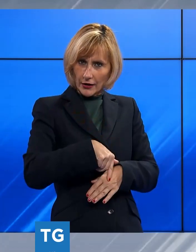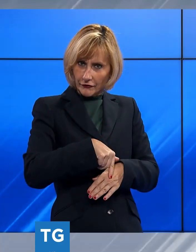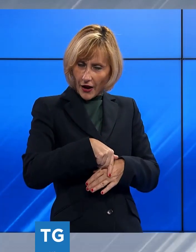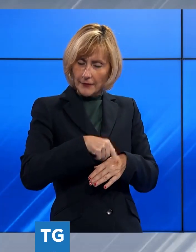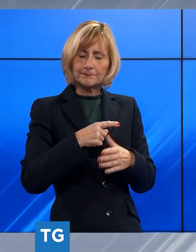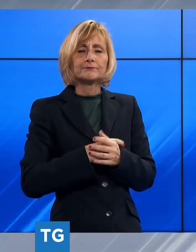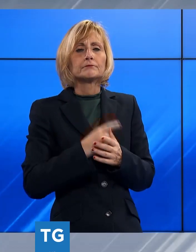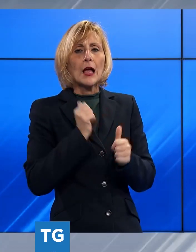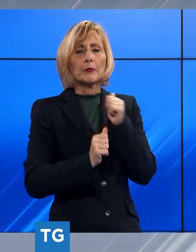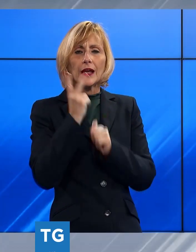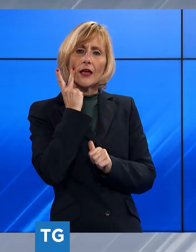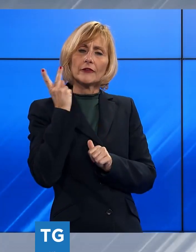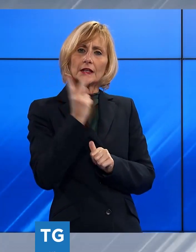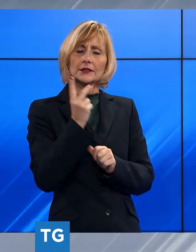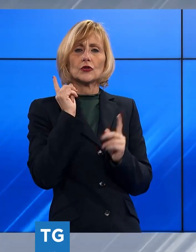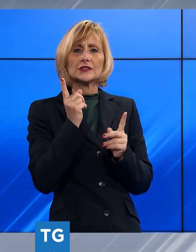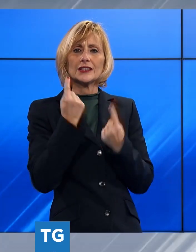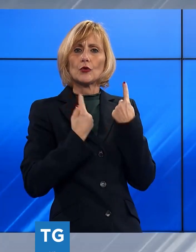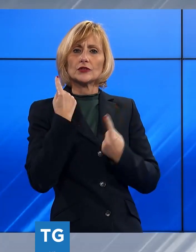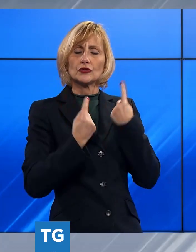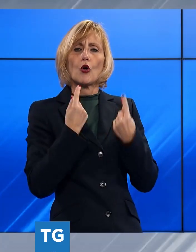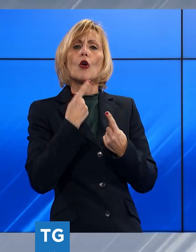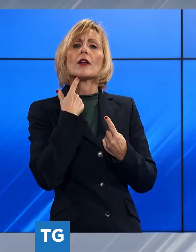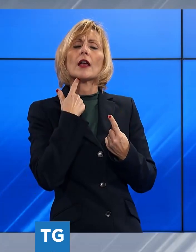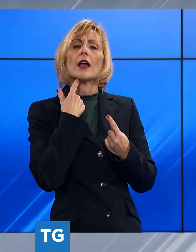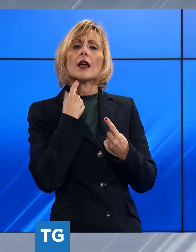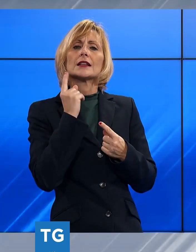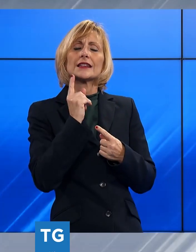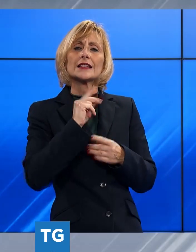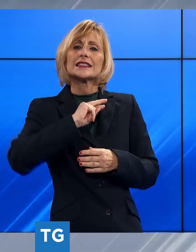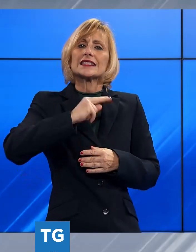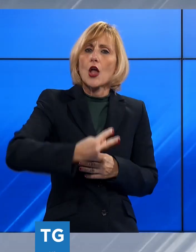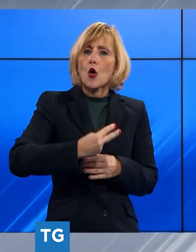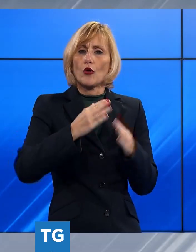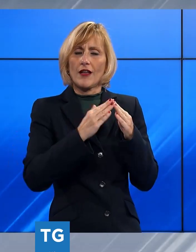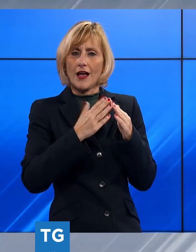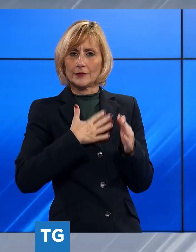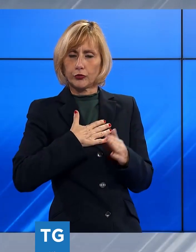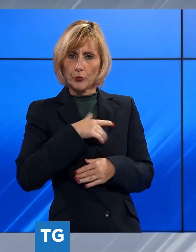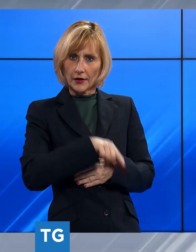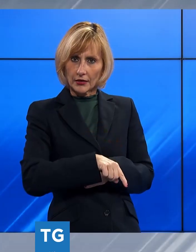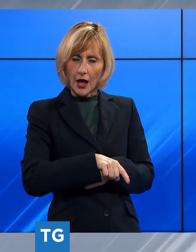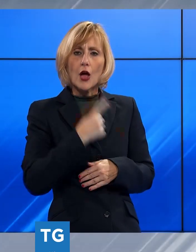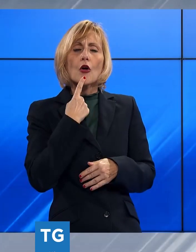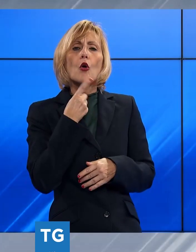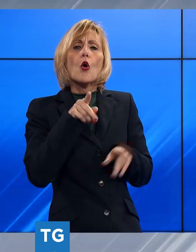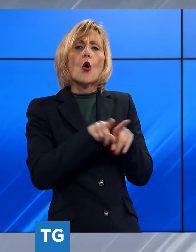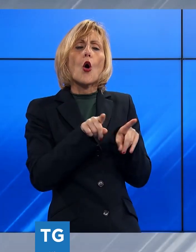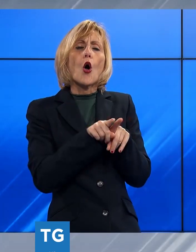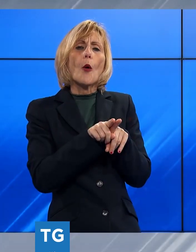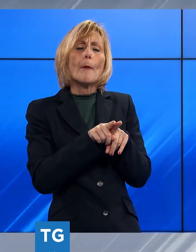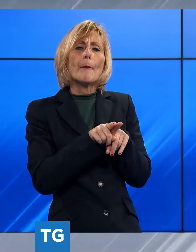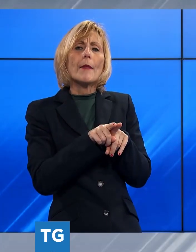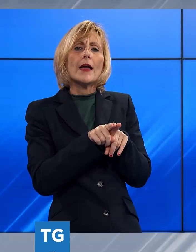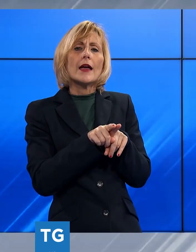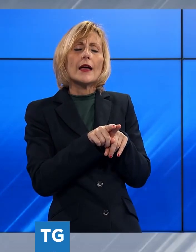previsto in caso di grande consistenza di seconde case come percezione del